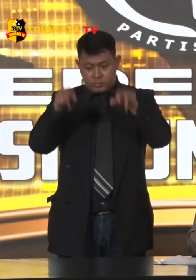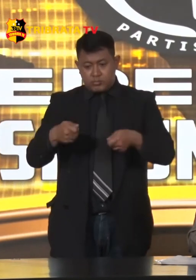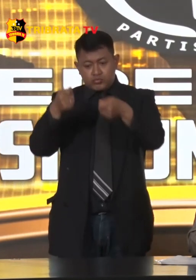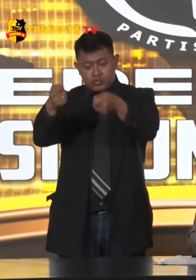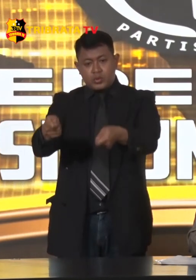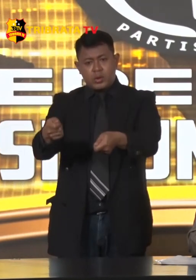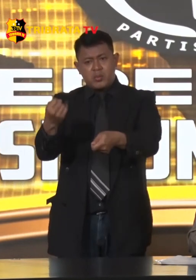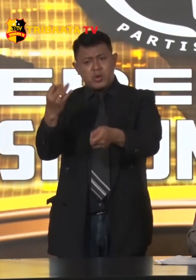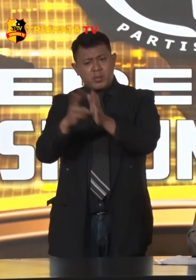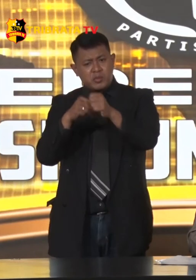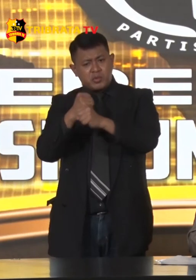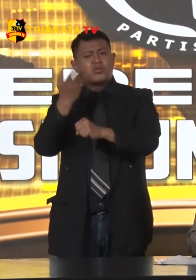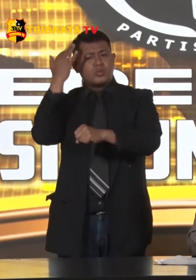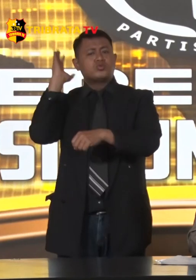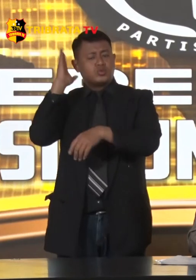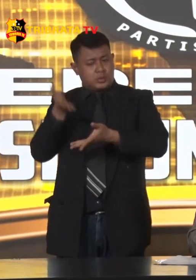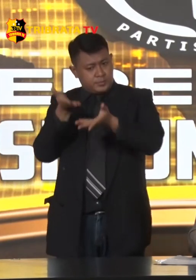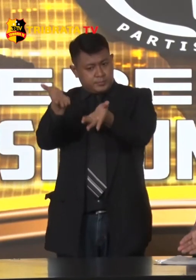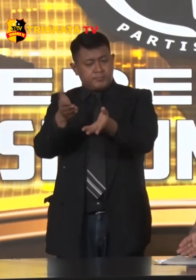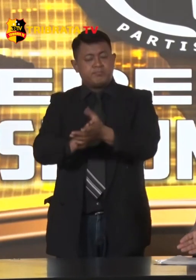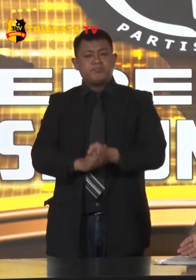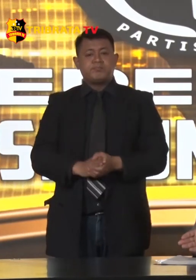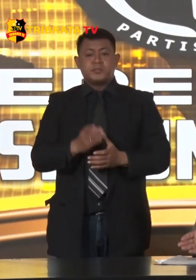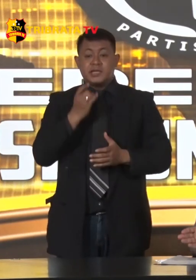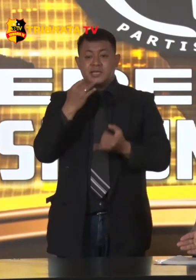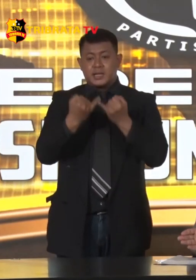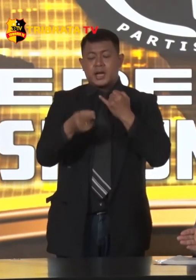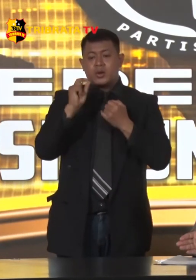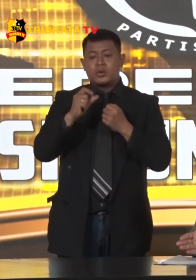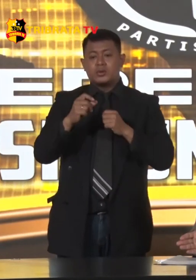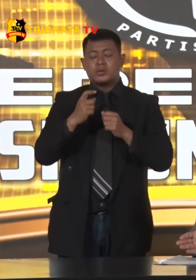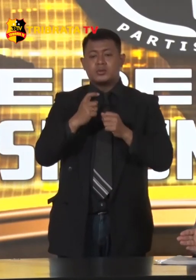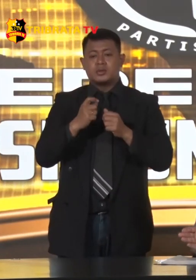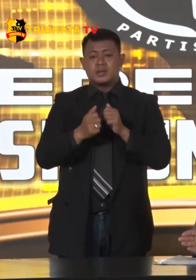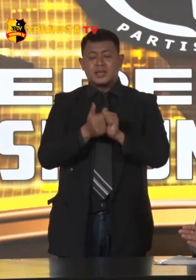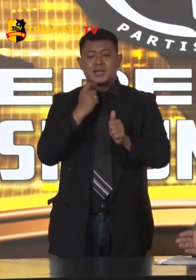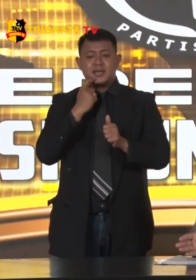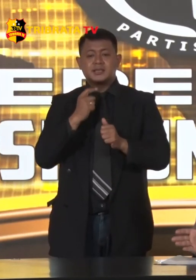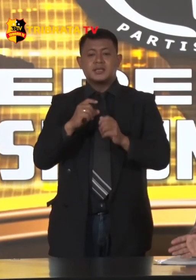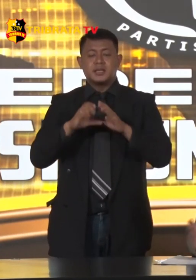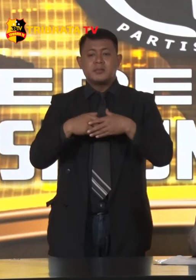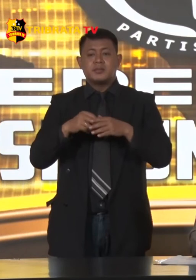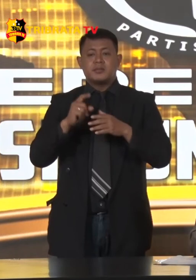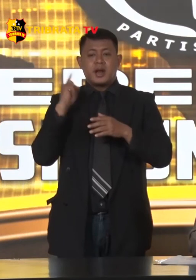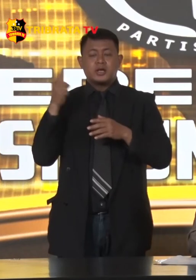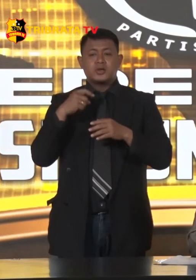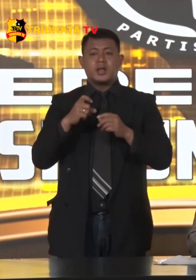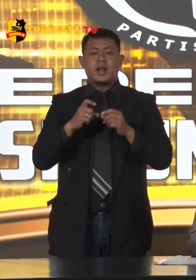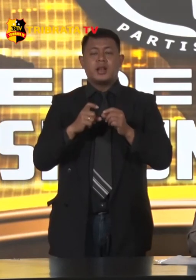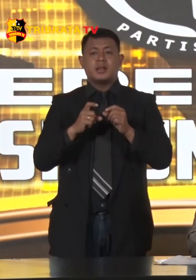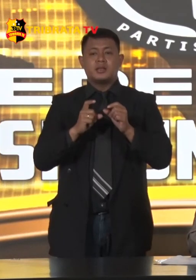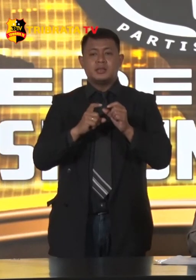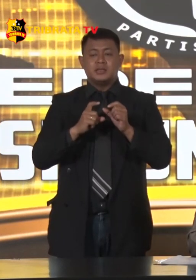udah berapa minggu yang lalu. Ya, ini izin terakhir hanya untuk uji coba timnas SEA Games dengan